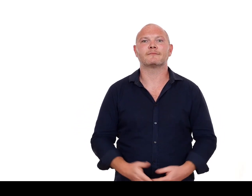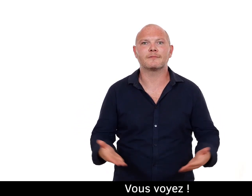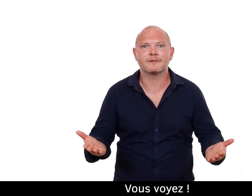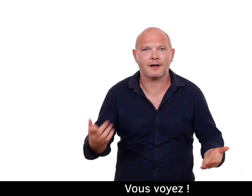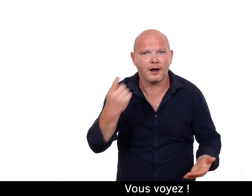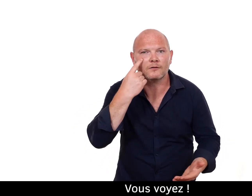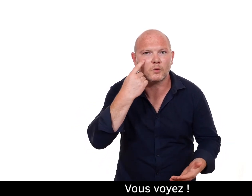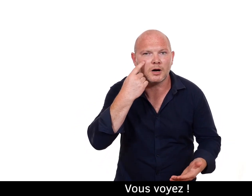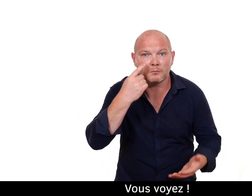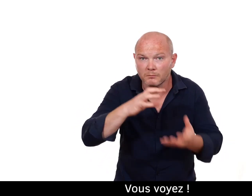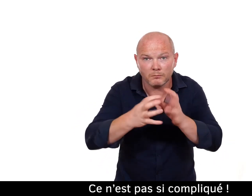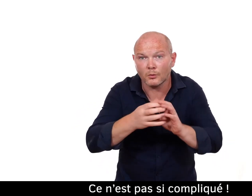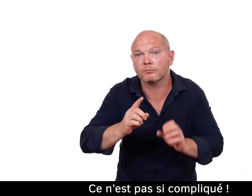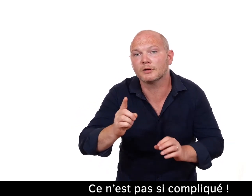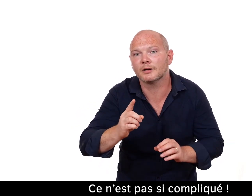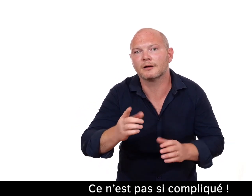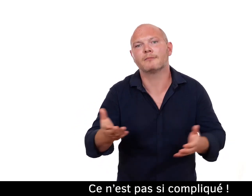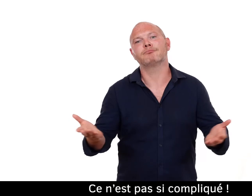Vous voyez, Ce n'est pas si compliqué.